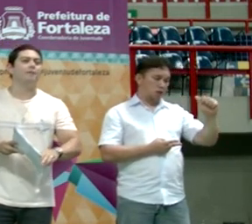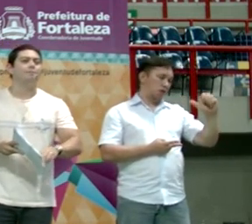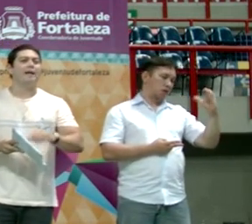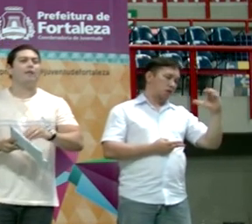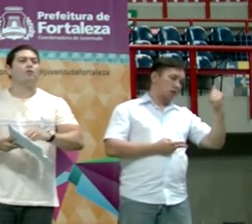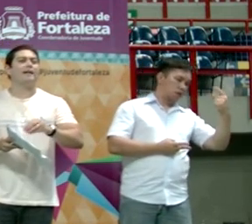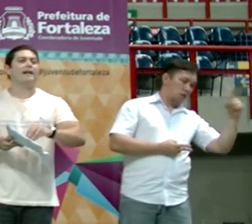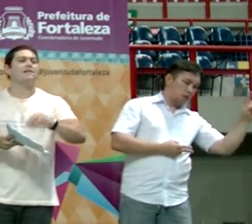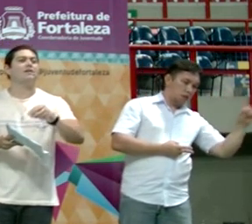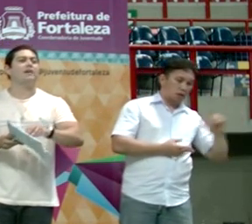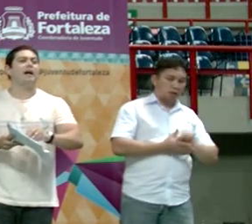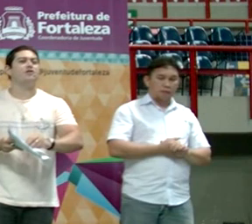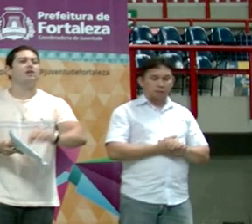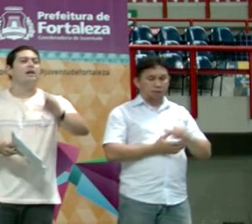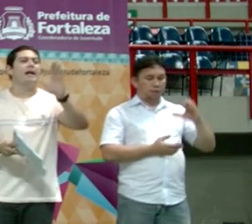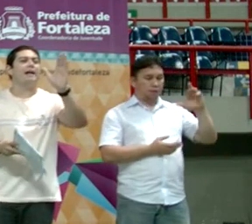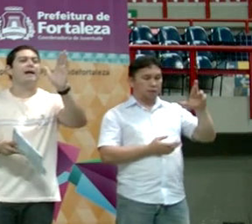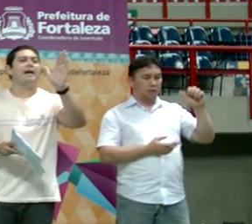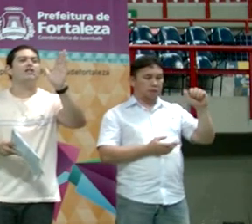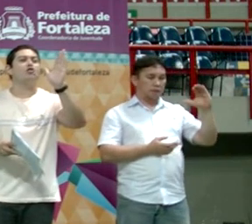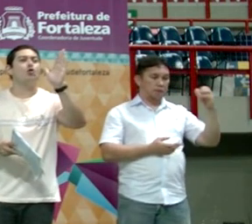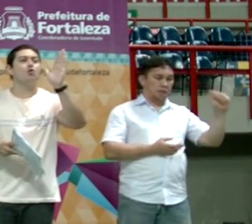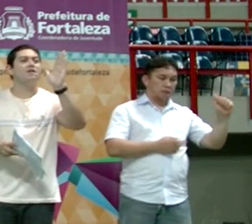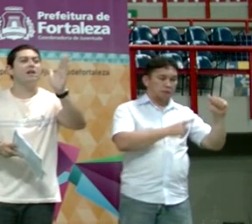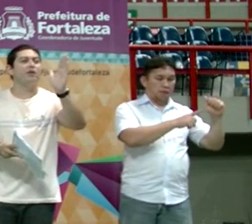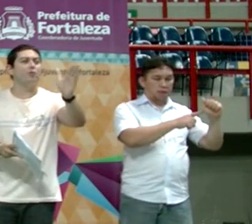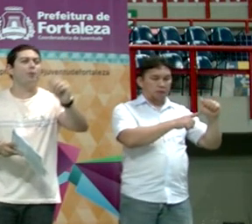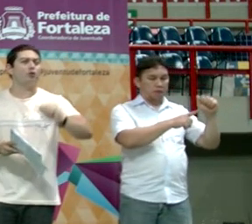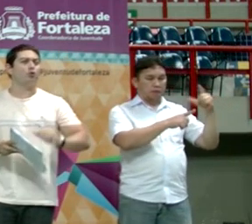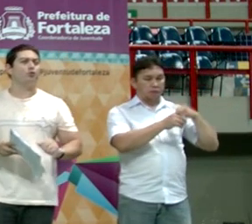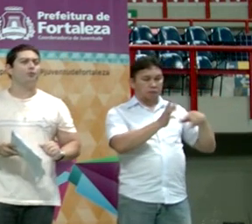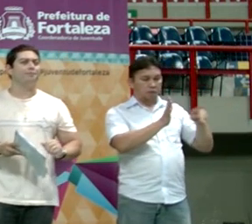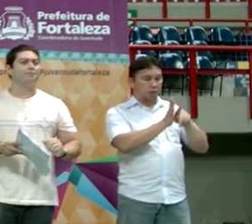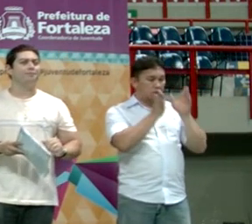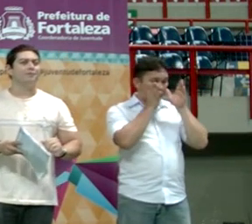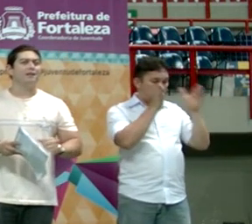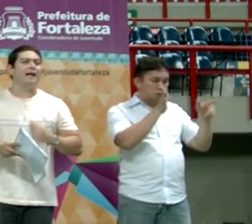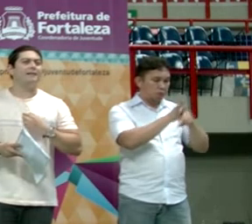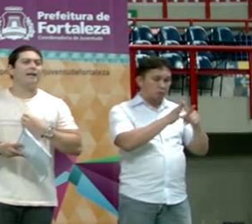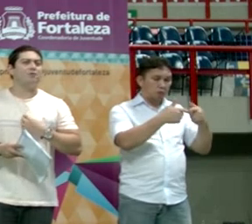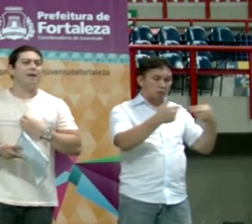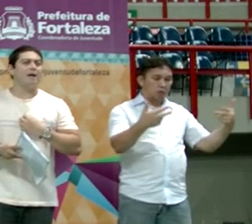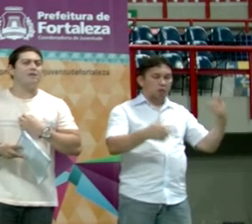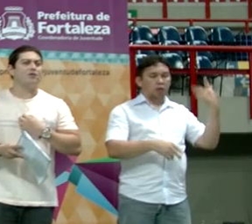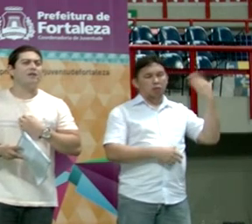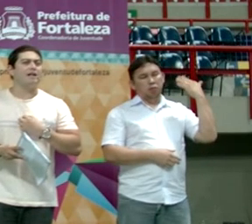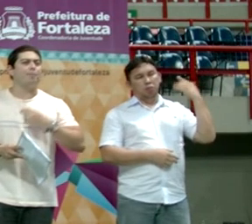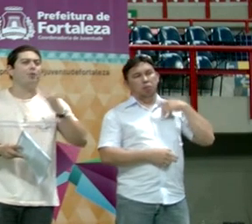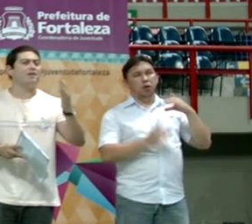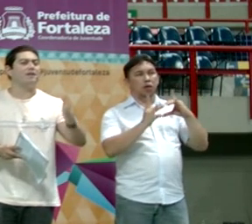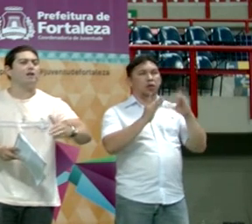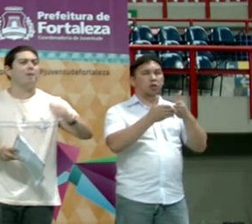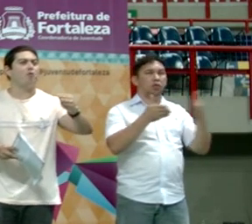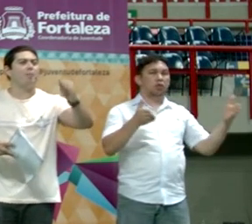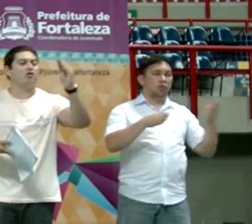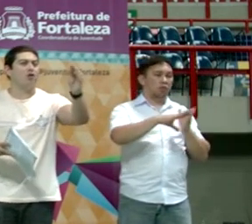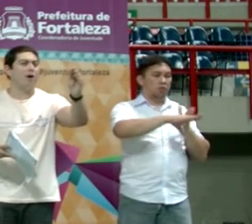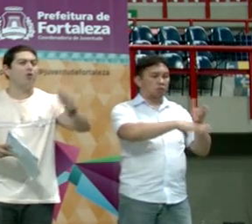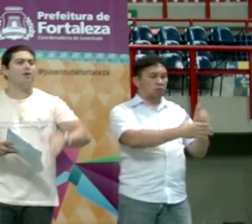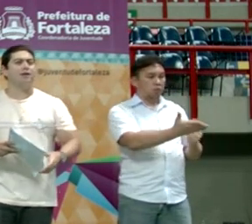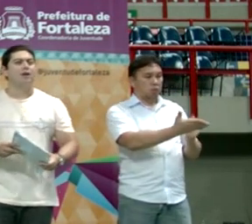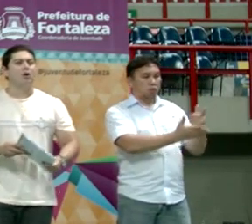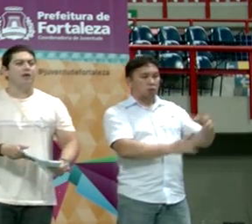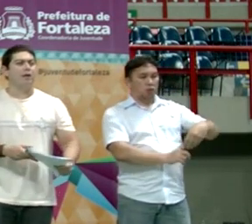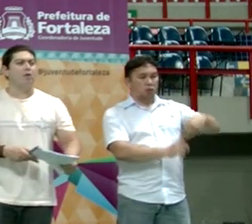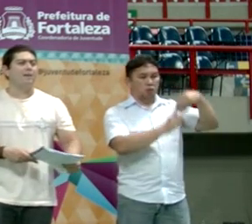ou guilda é quando aquela cidade, ela é exclusiva de um produto. Na Idade Média, você ia para uma cidade para comprar